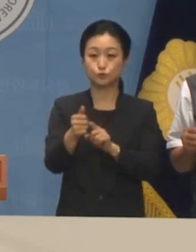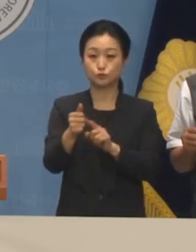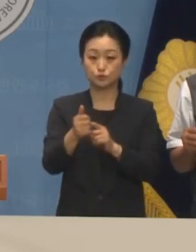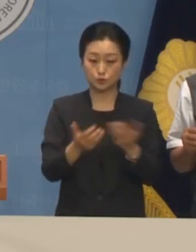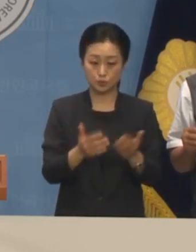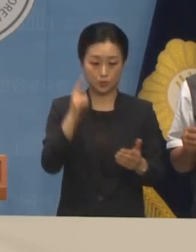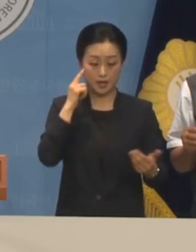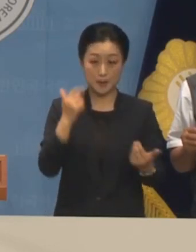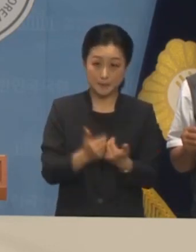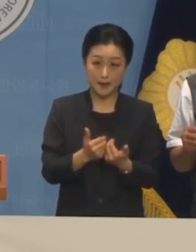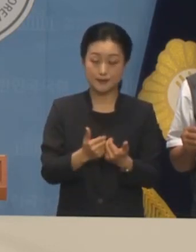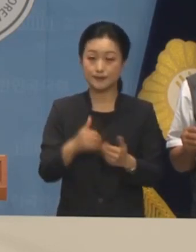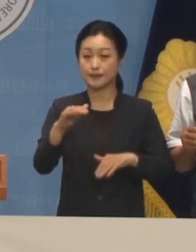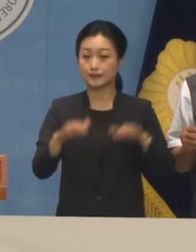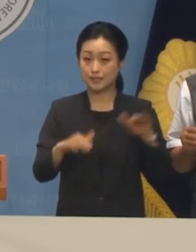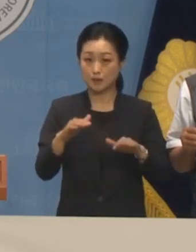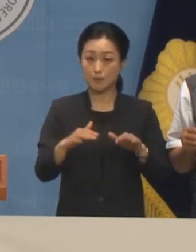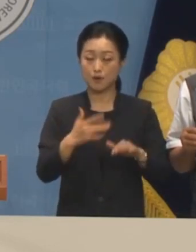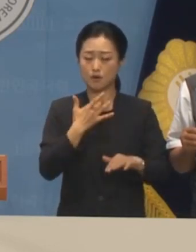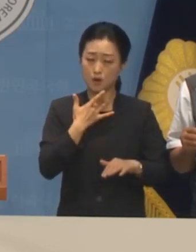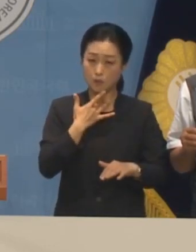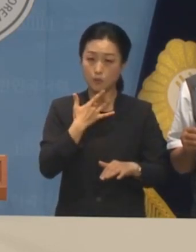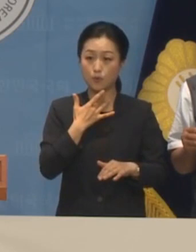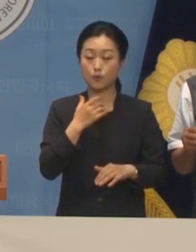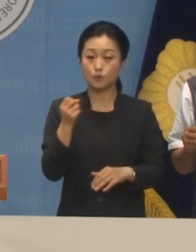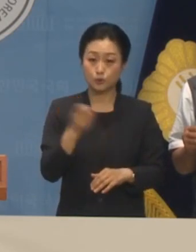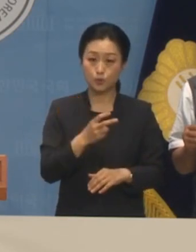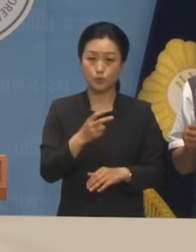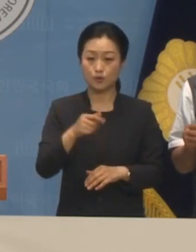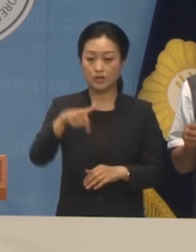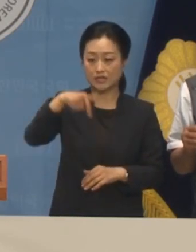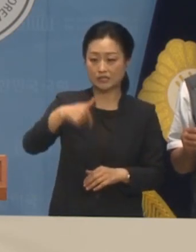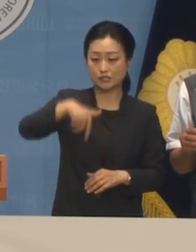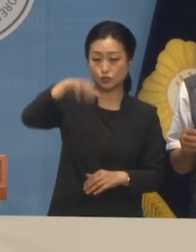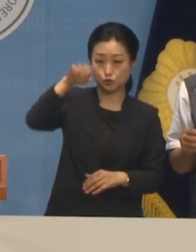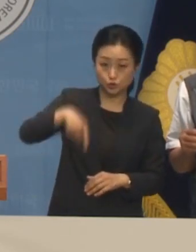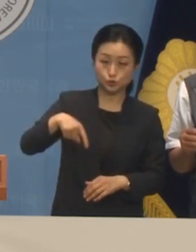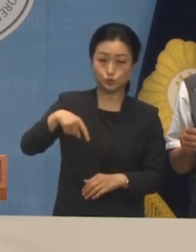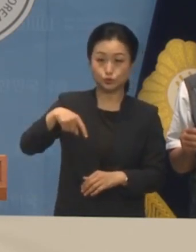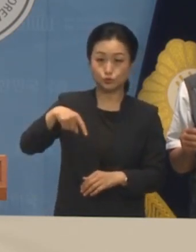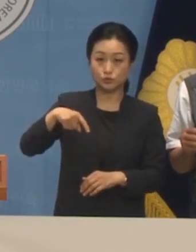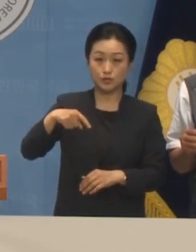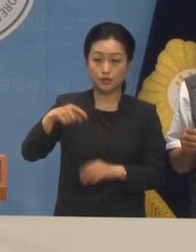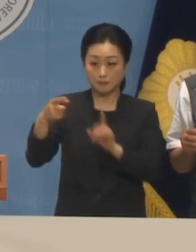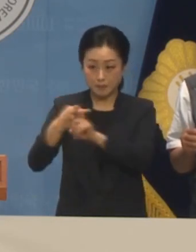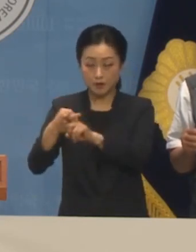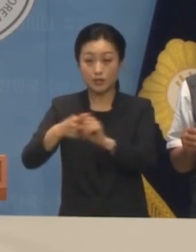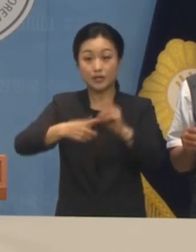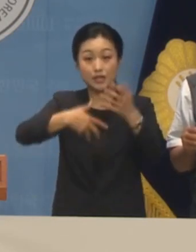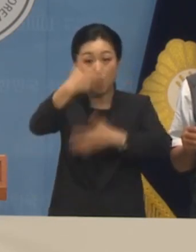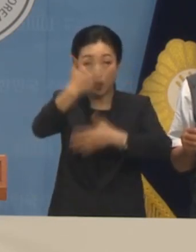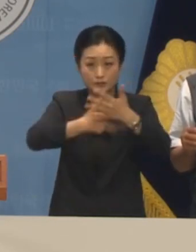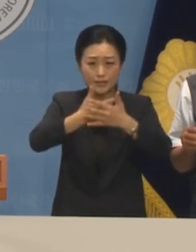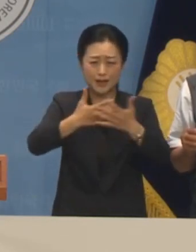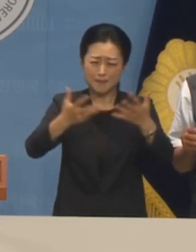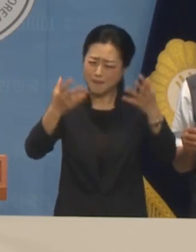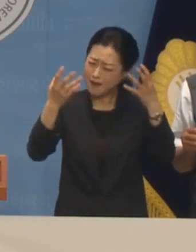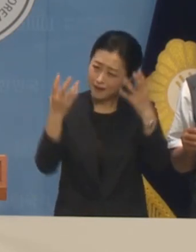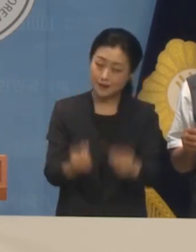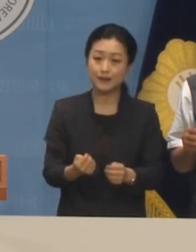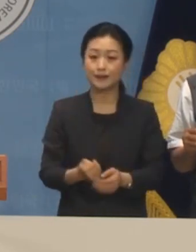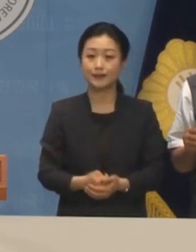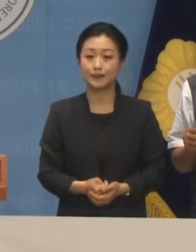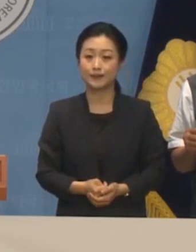노동 별과 혐오발언 구 원사는 동영상 기록으로 언론의 기사로 넘쳐납니다